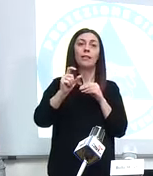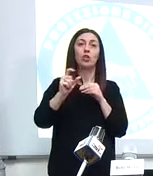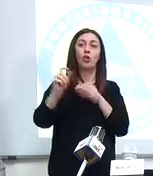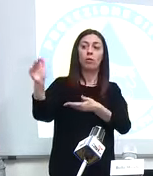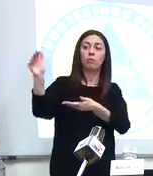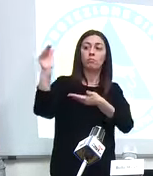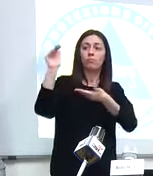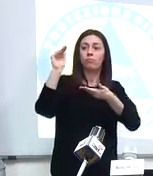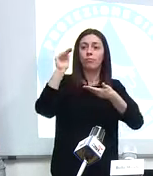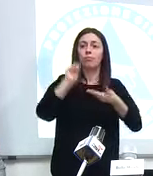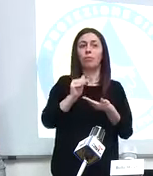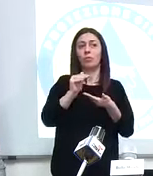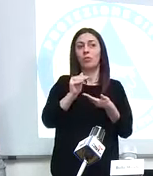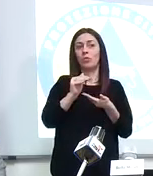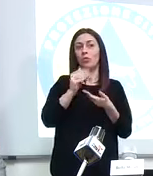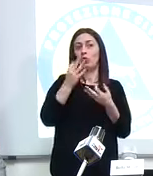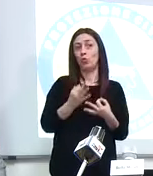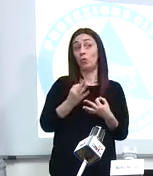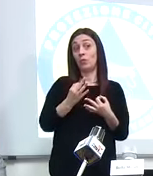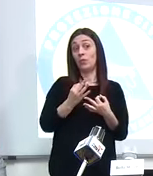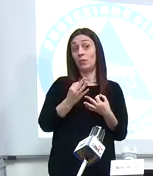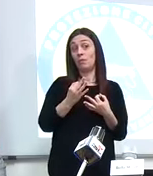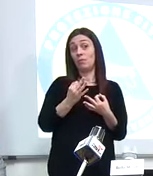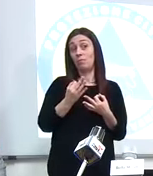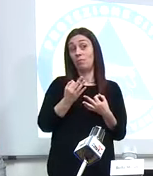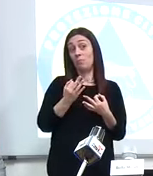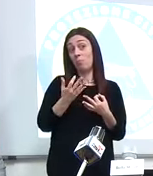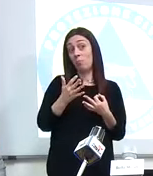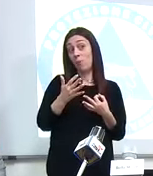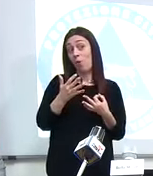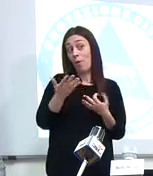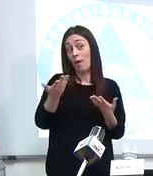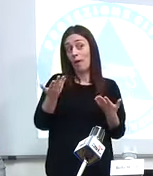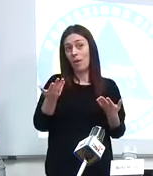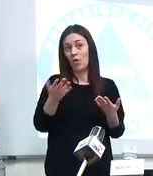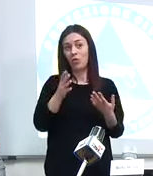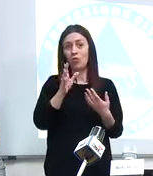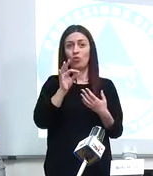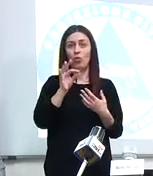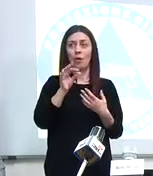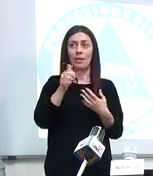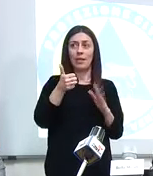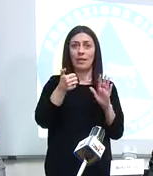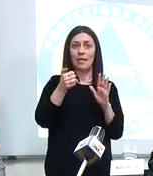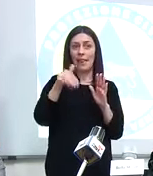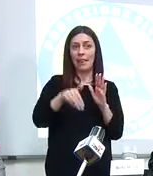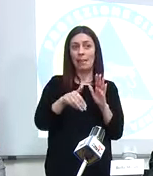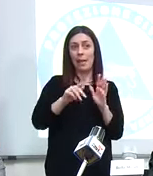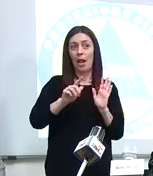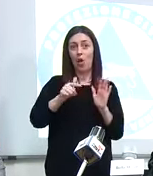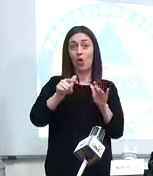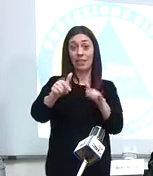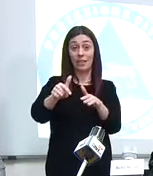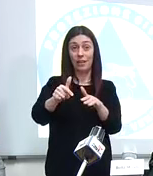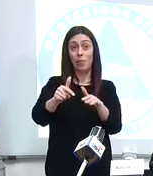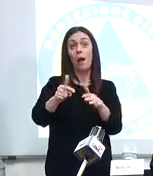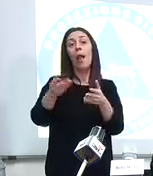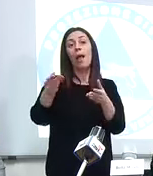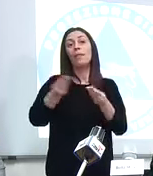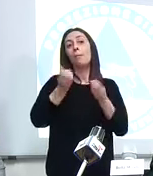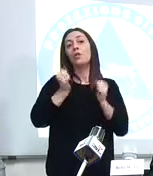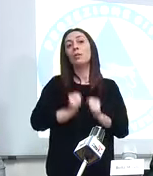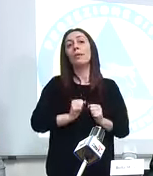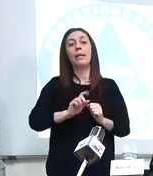o meno la stessa che ci viene assicurata, queste 50.000-60.000 a settimana, che ci consente di fare le prime dosi e